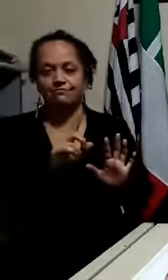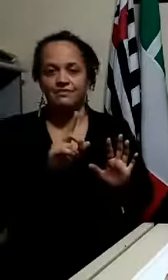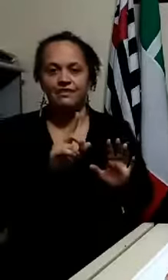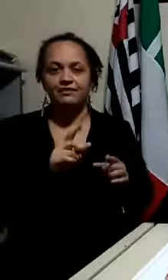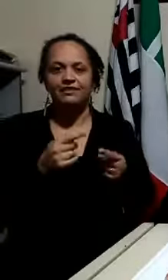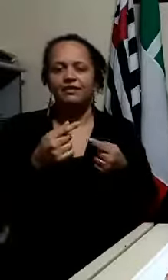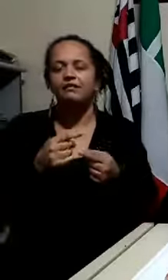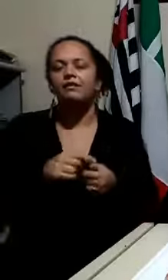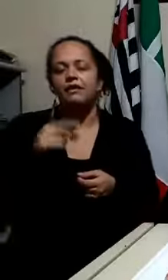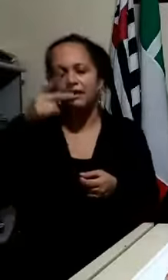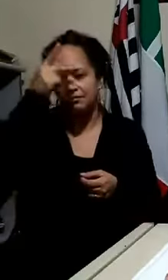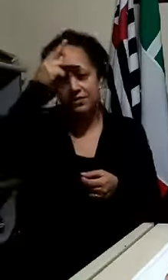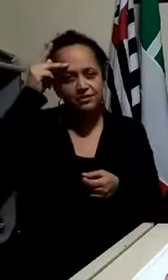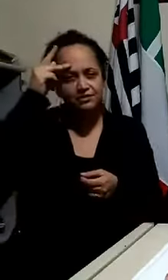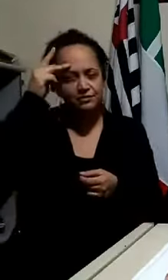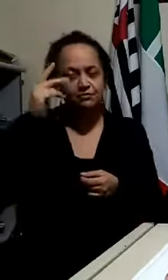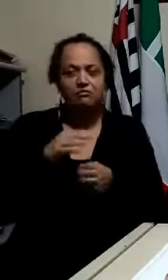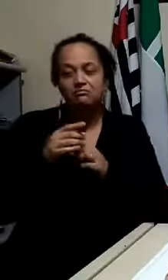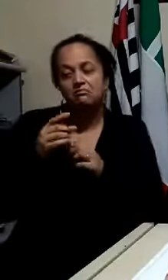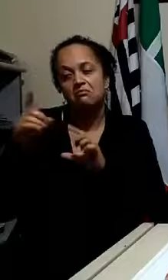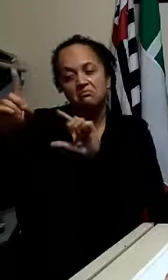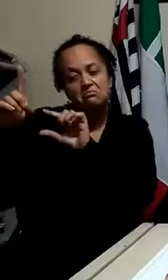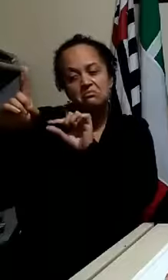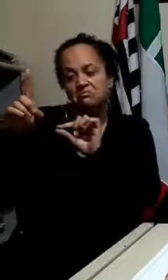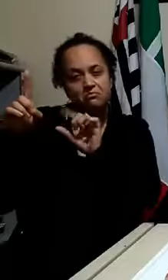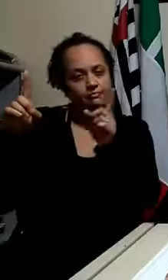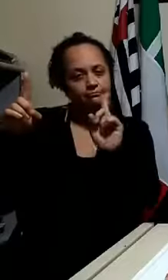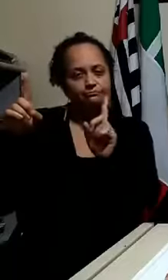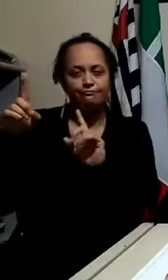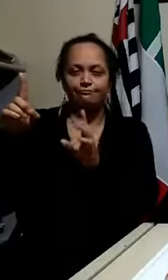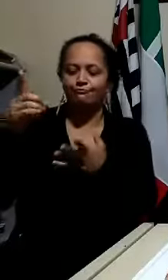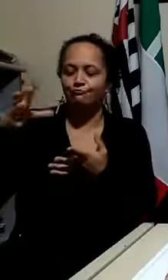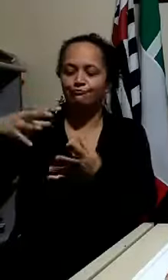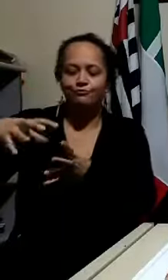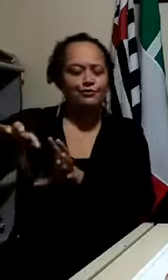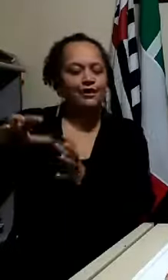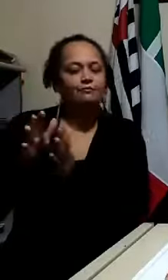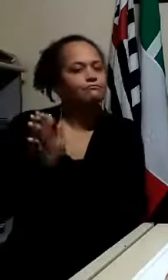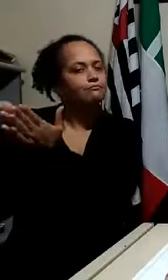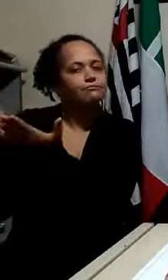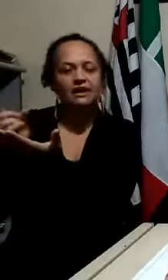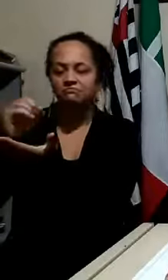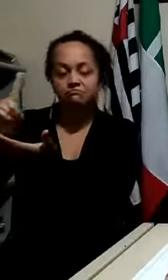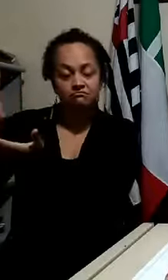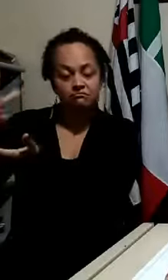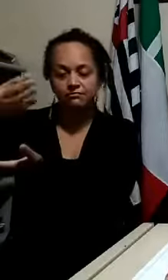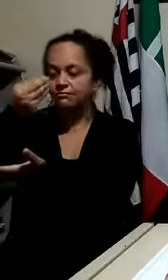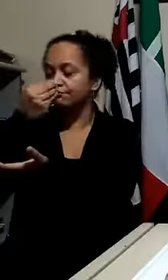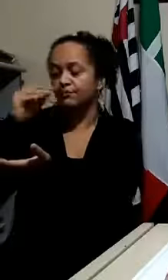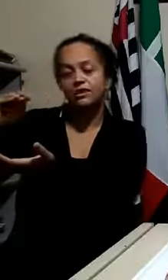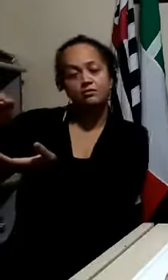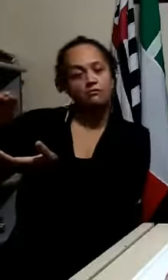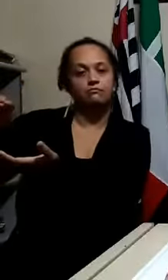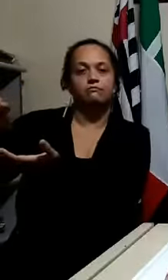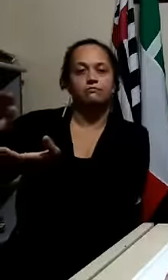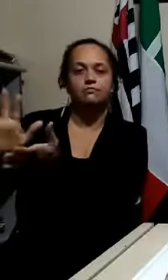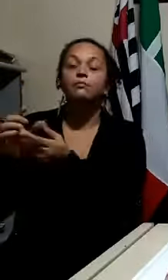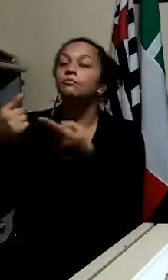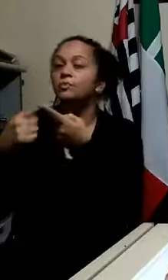ela resiste à verdade. Entende? Porque ela não quer abandonar o seu pecado, ela não quer abandonar o seu